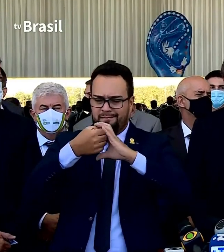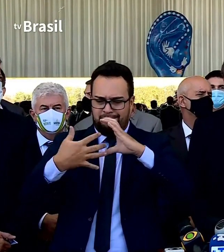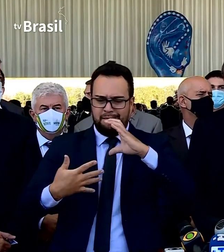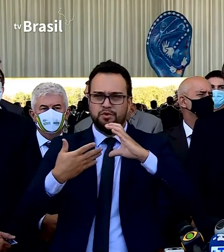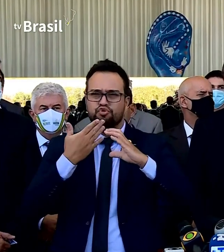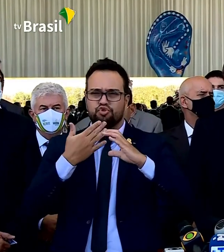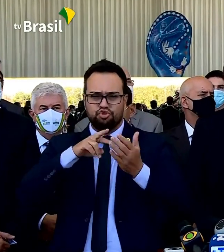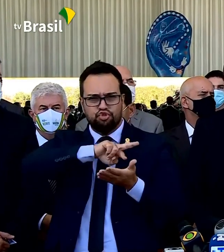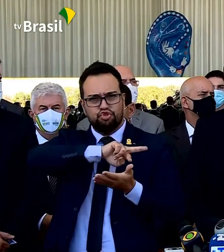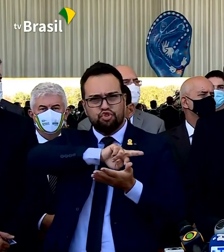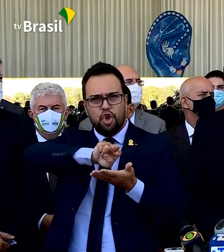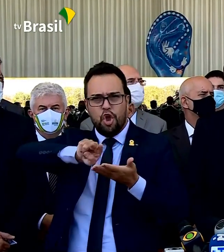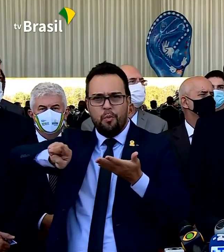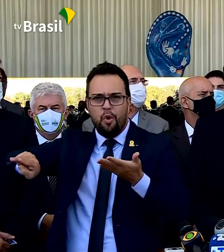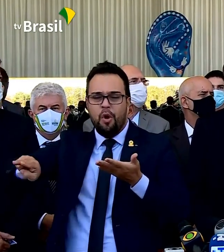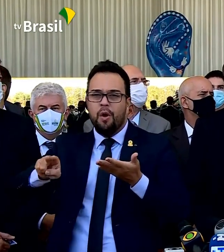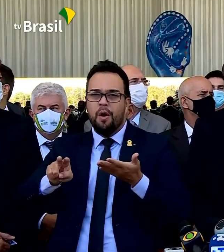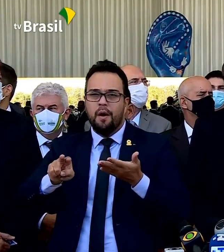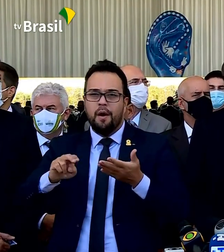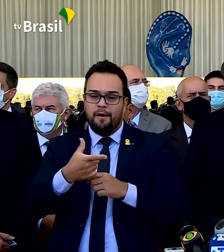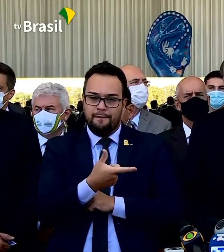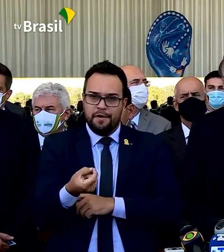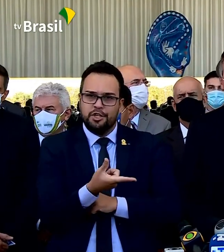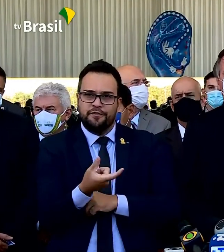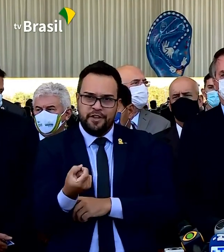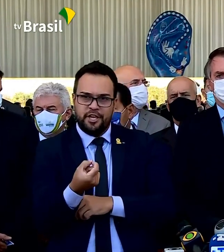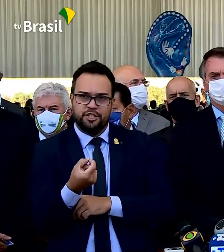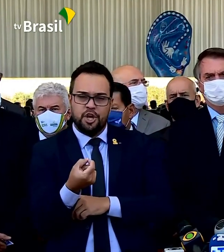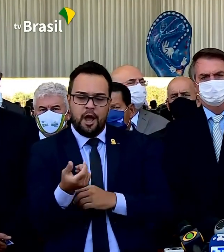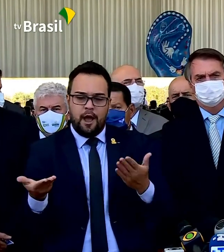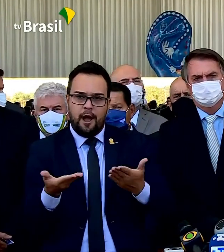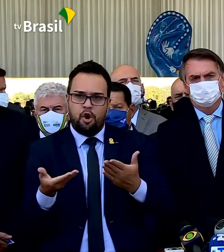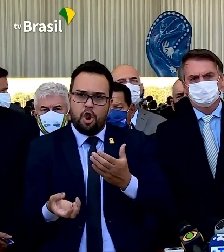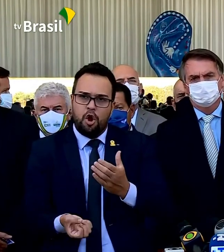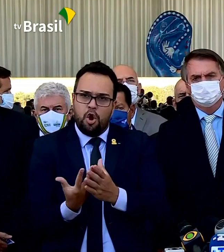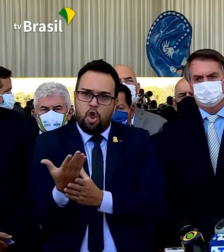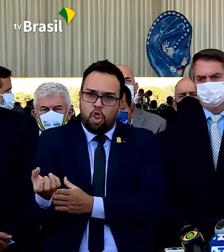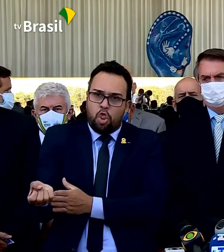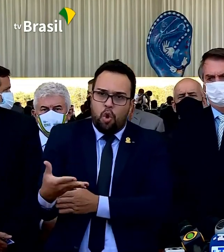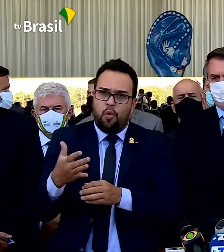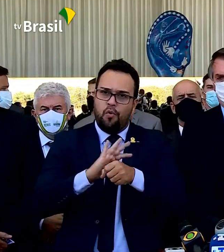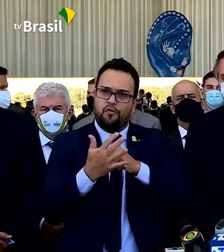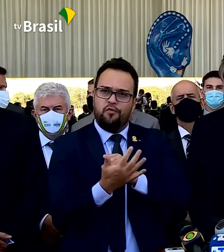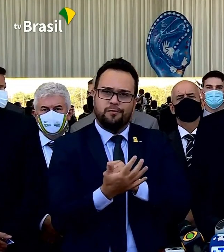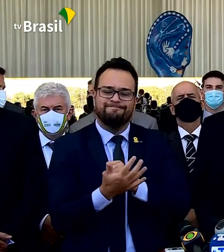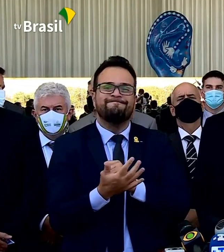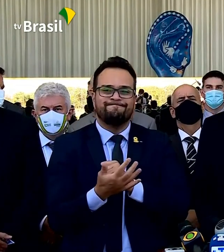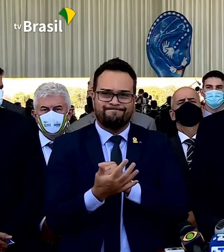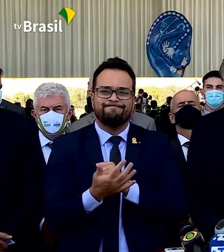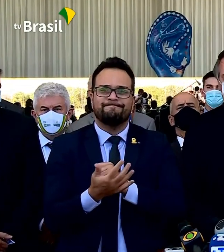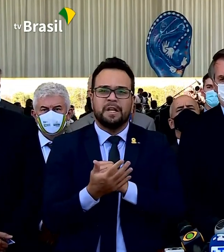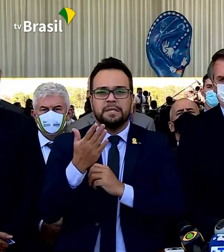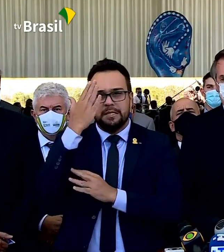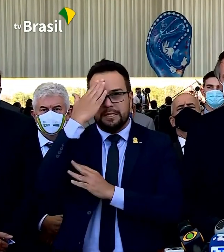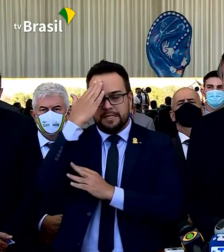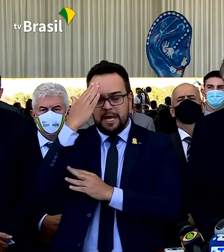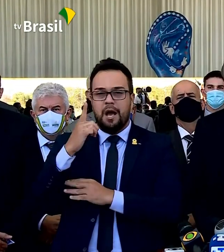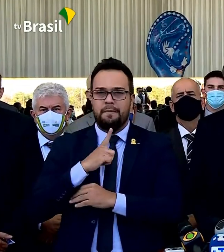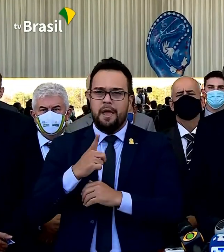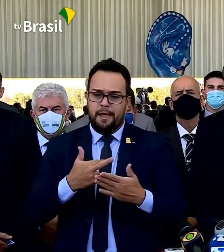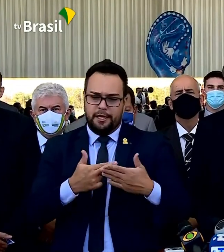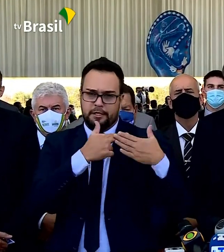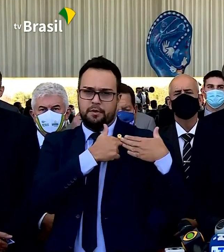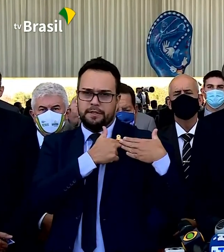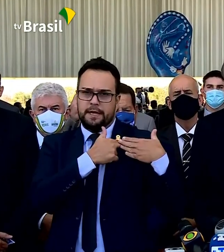diferentes da doença que nós conhecemos em 2020, impõe o dever cívico,